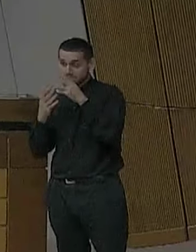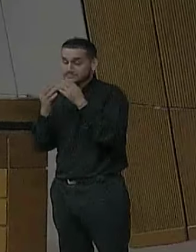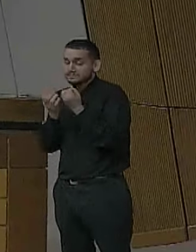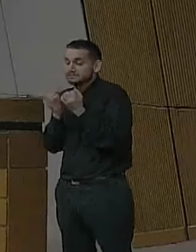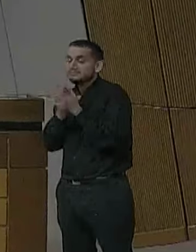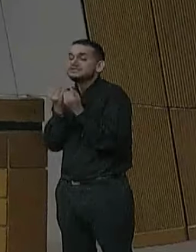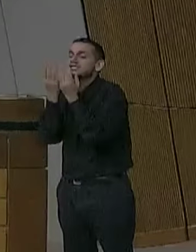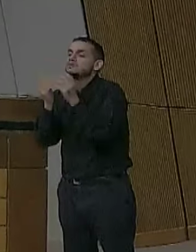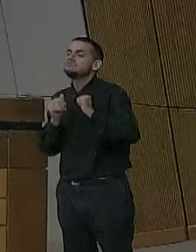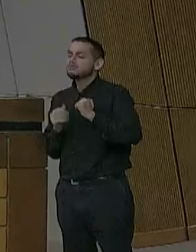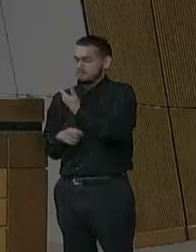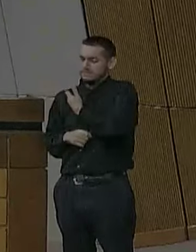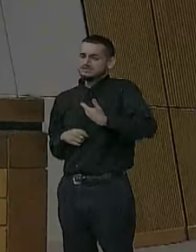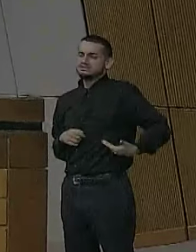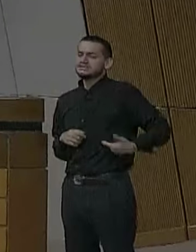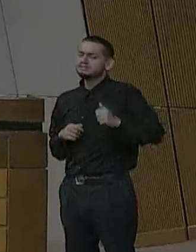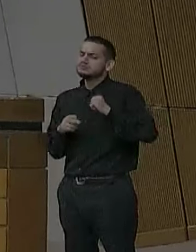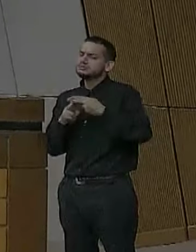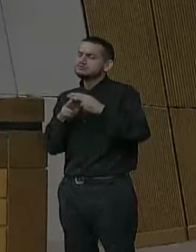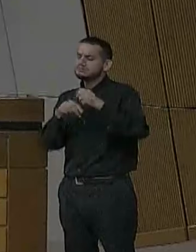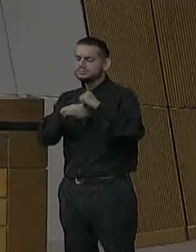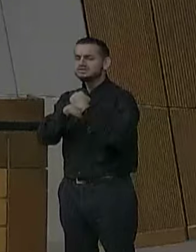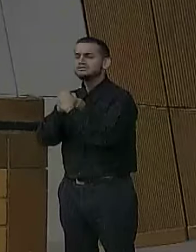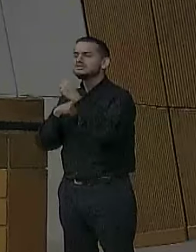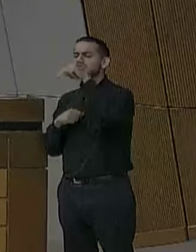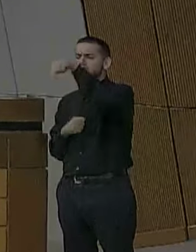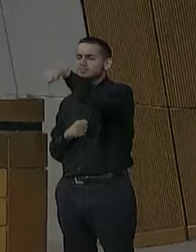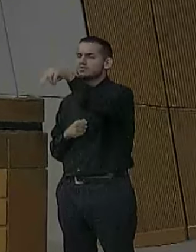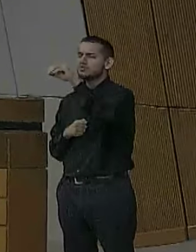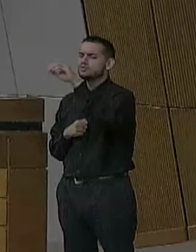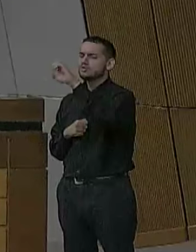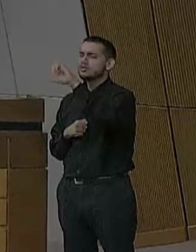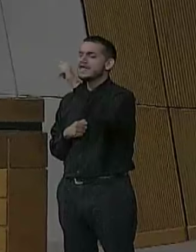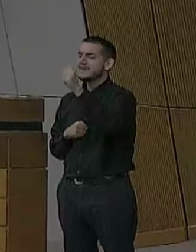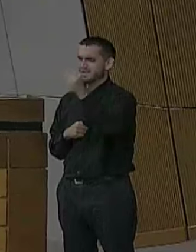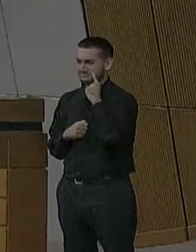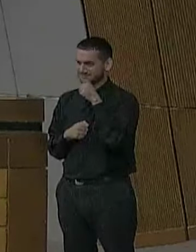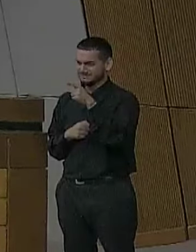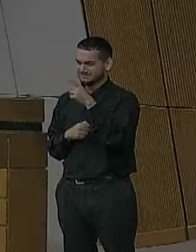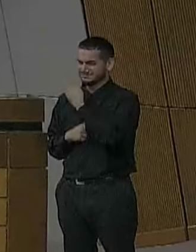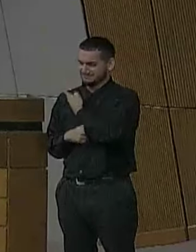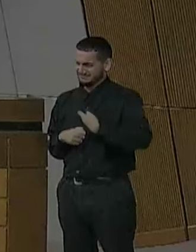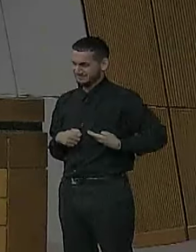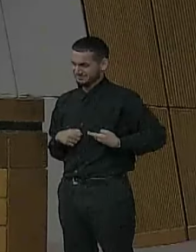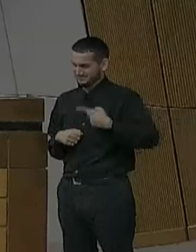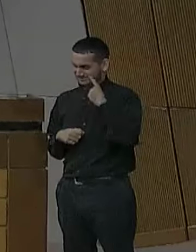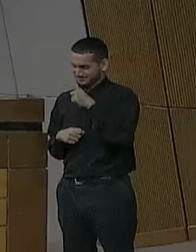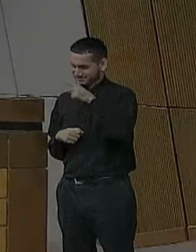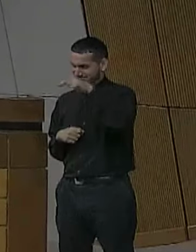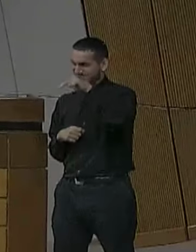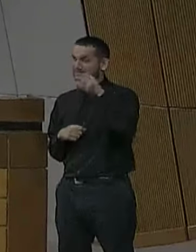de la señora presidenta, la senadora Noelia, que por cuestiones de salud no pudo estar presente, pero